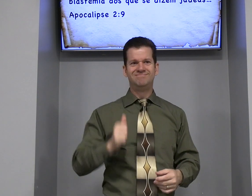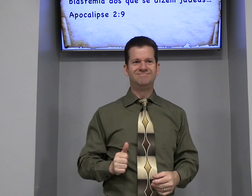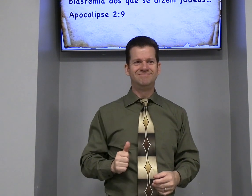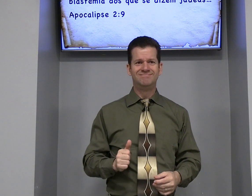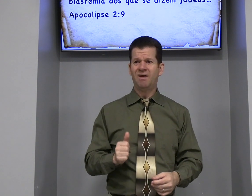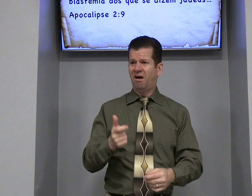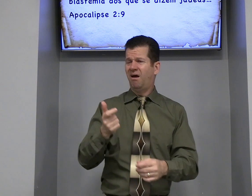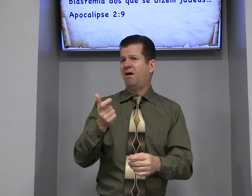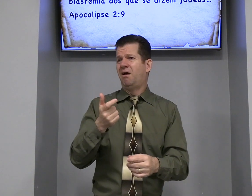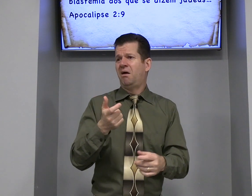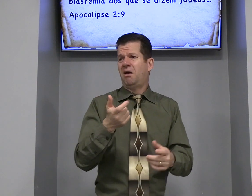servidão.